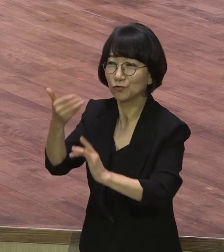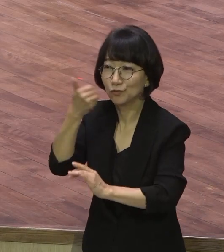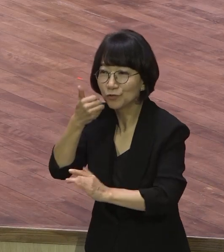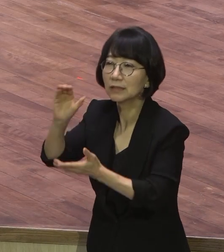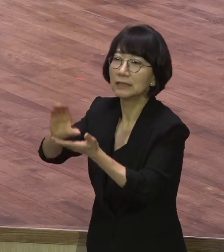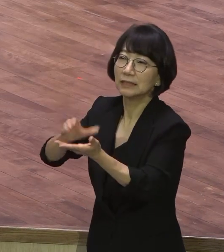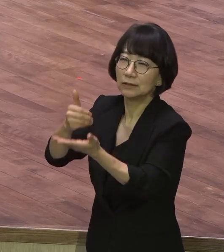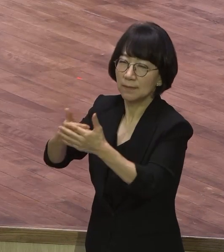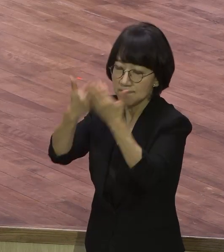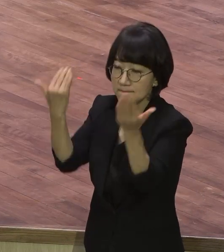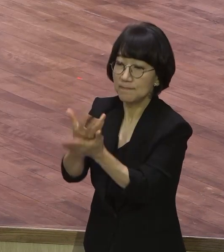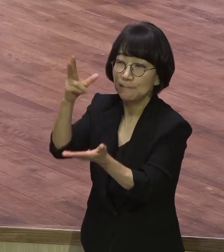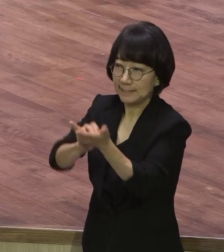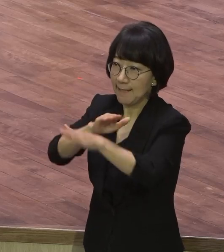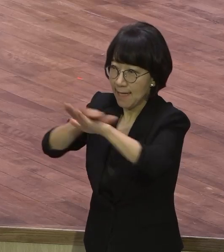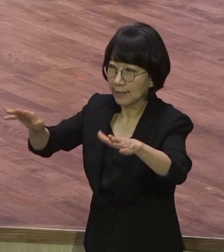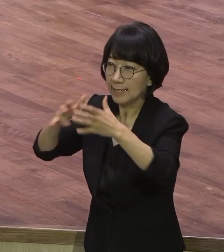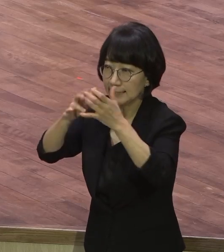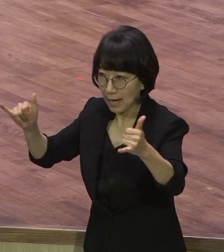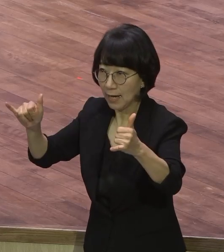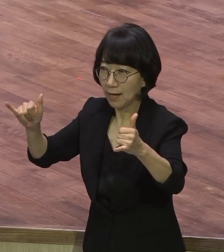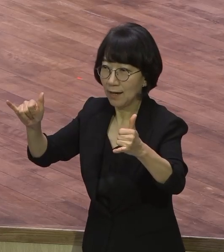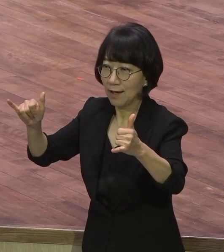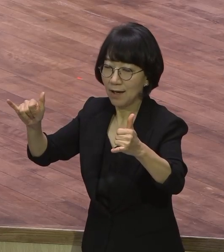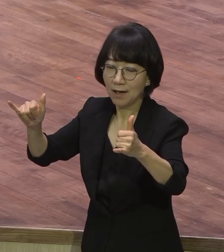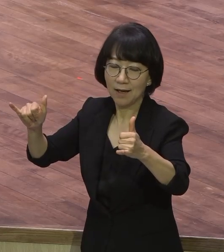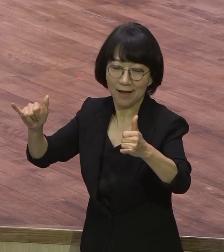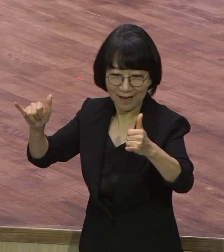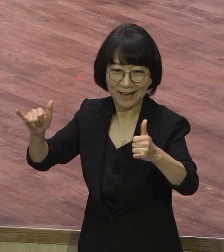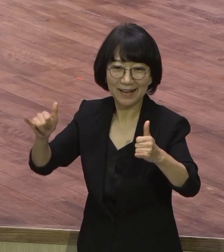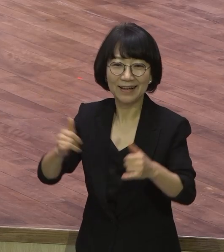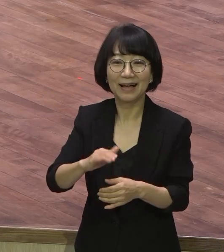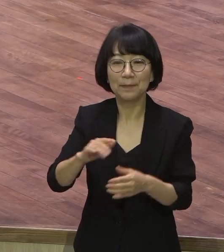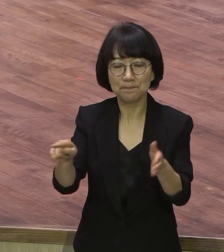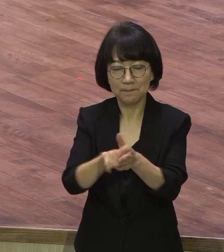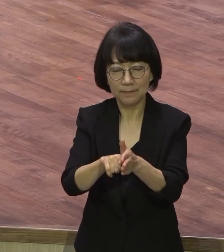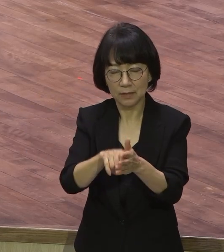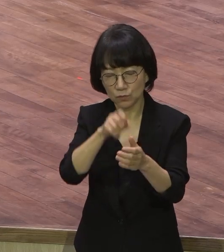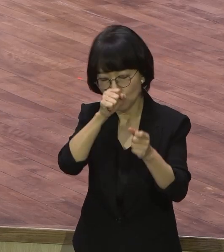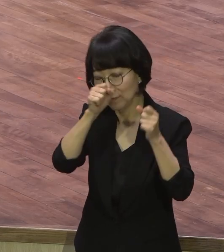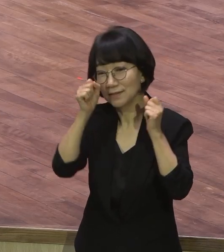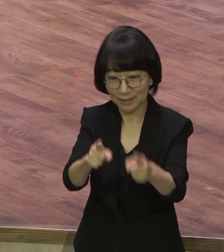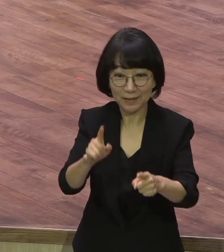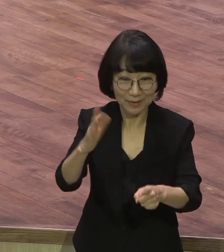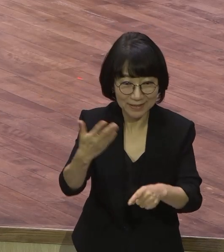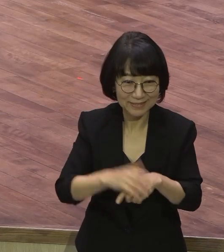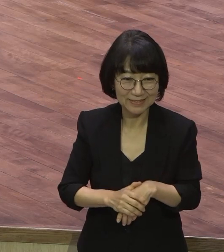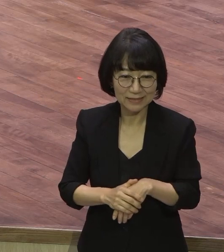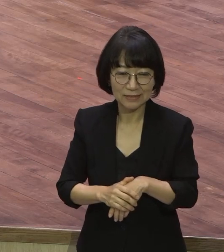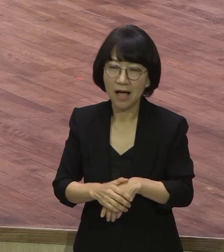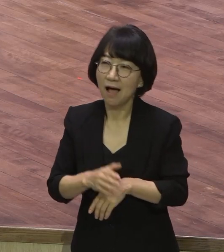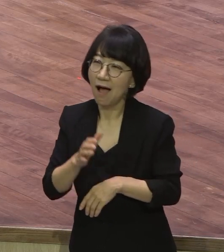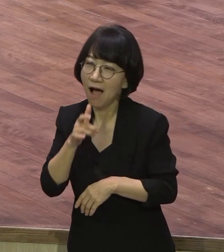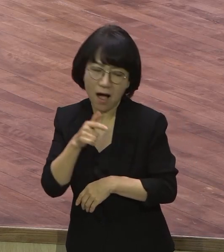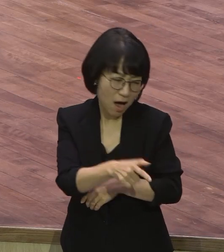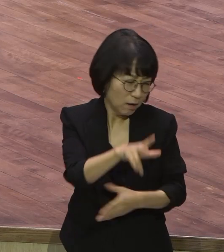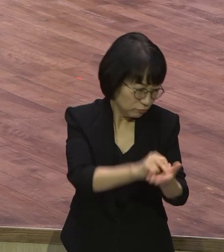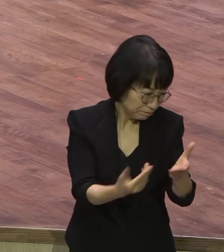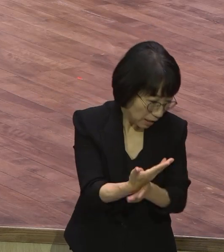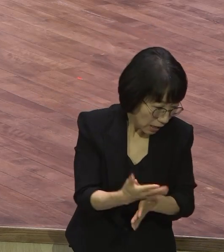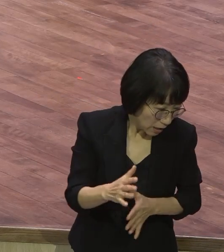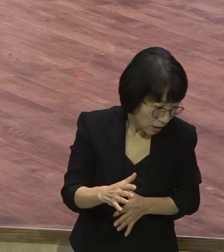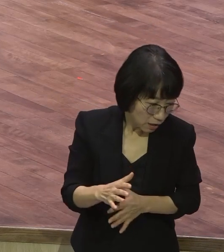해결자 되심을 정언하는 사건이 될 것이다. 과연 예수가 그리스도구나. 모든 문제 해결하신다는 이것이 이거구나.